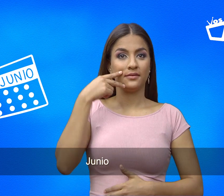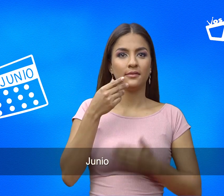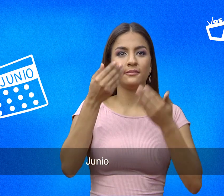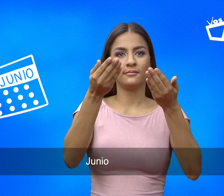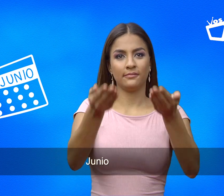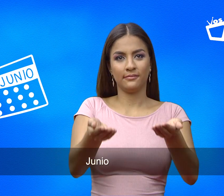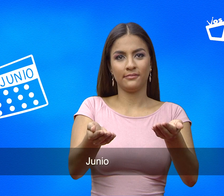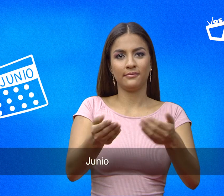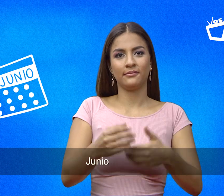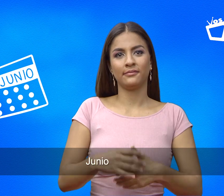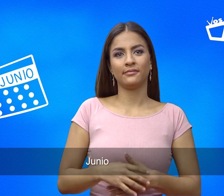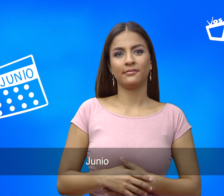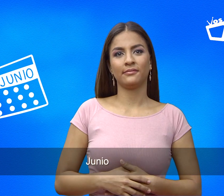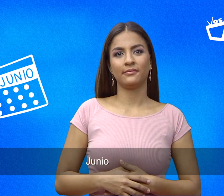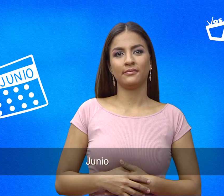y junio